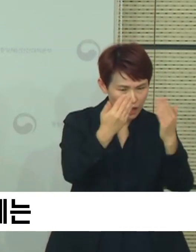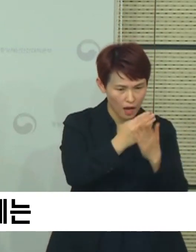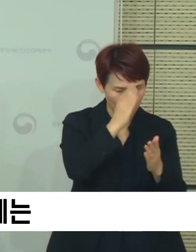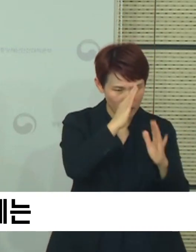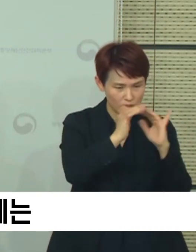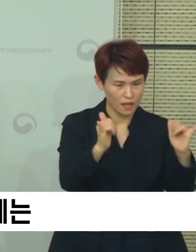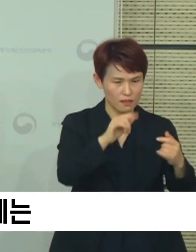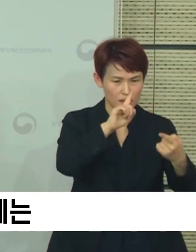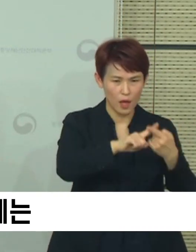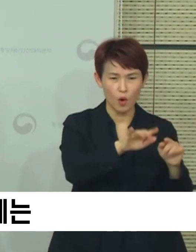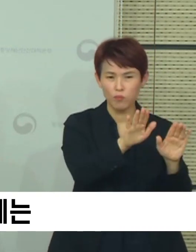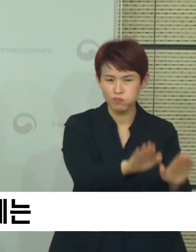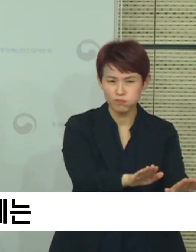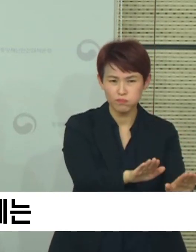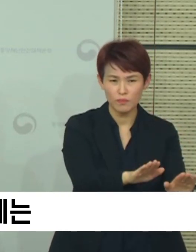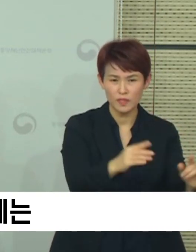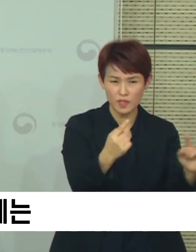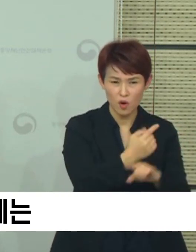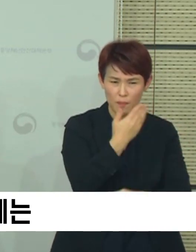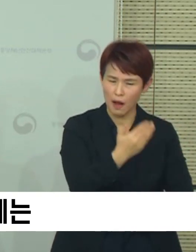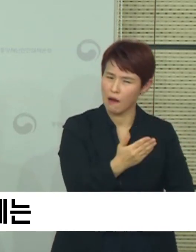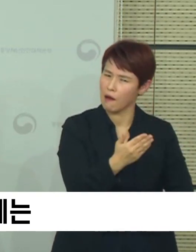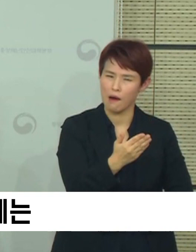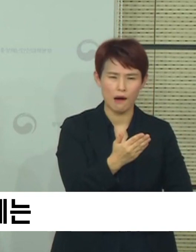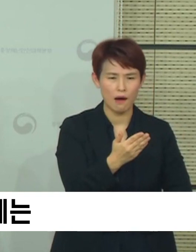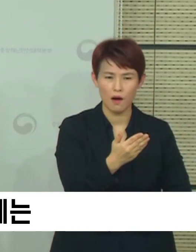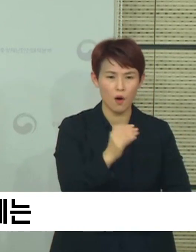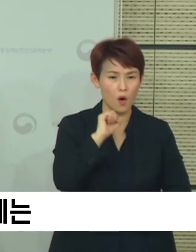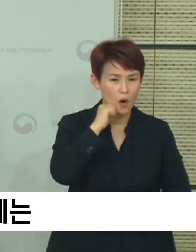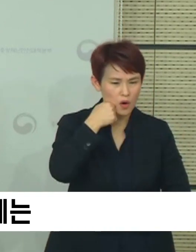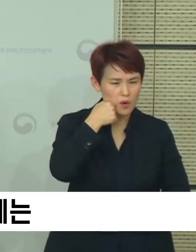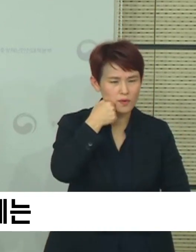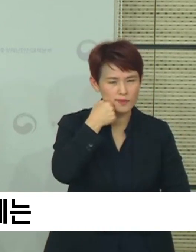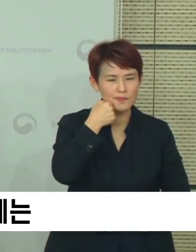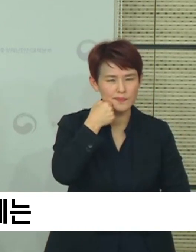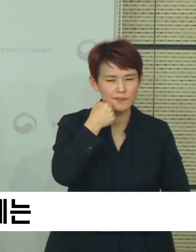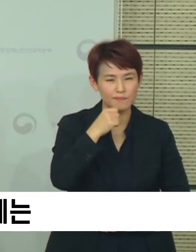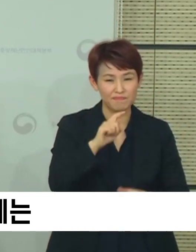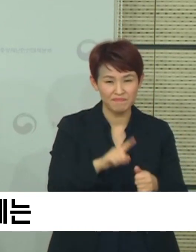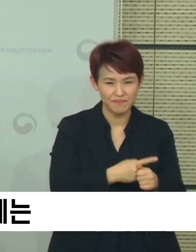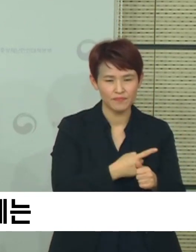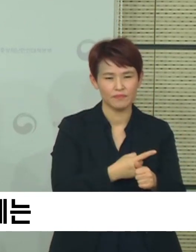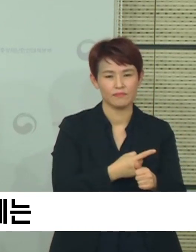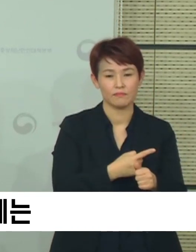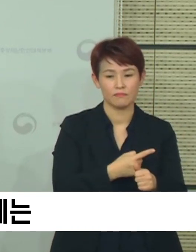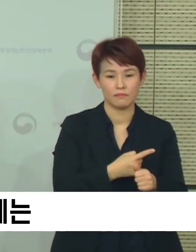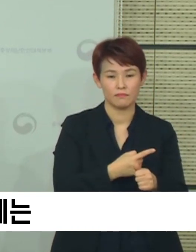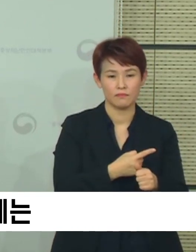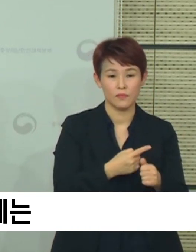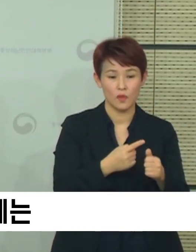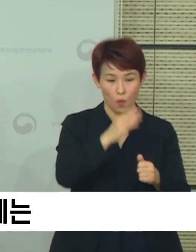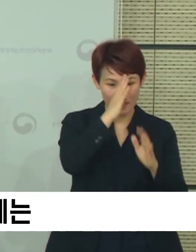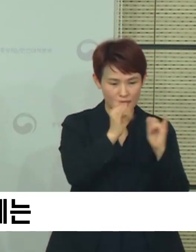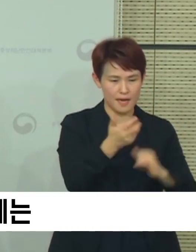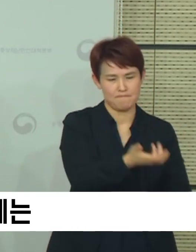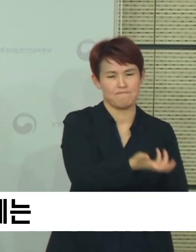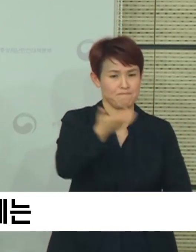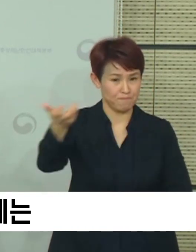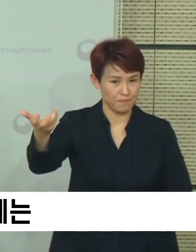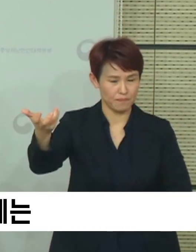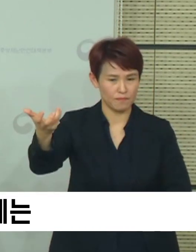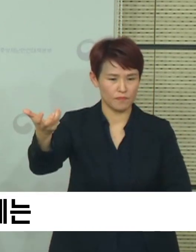두면서 치료를 하기에 적절치 않은 이러한 현재 상황을 감안해서 이송 가능한 환자를 빼므로써 좀 밀집도를